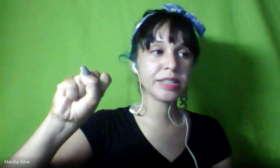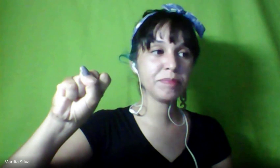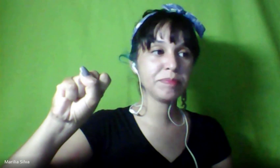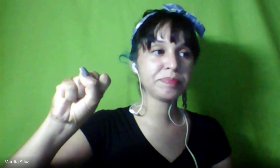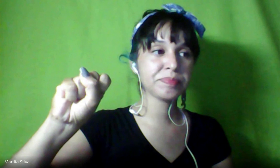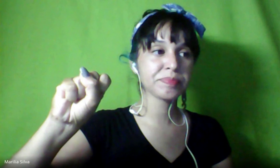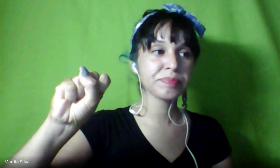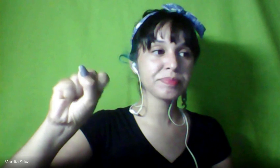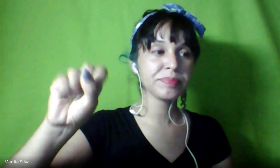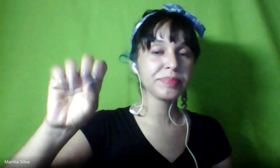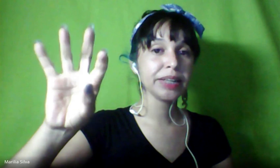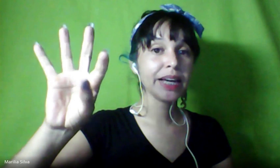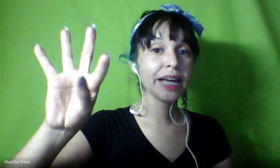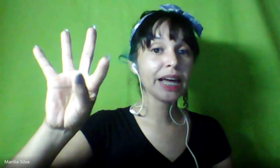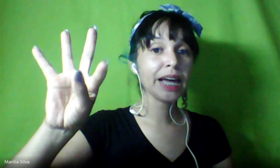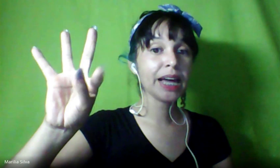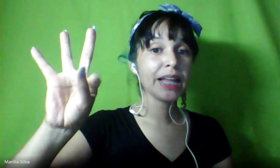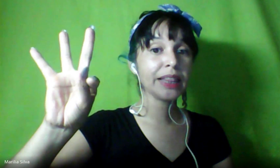S,